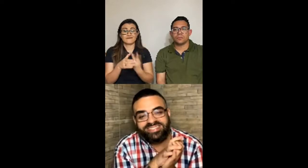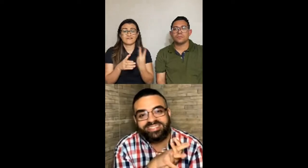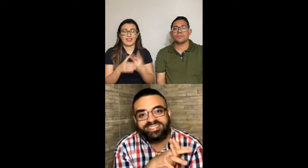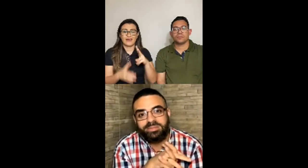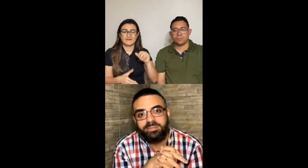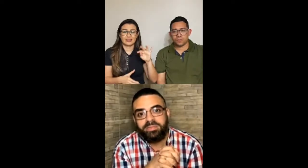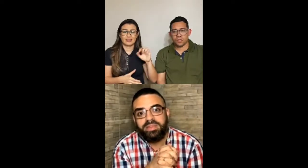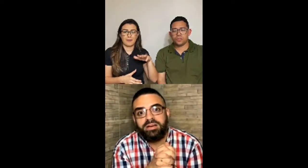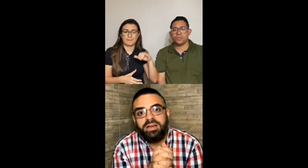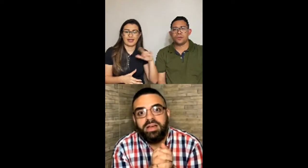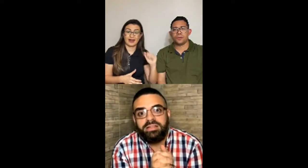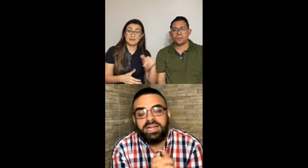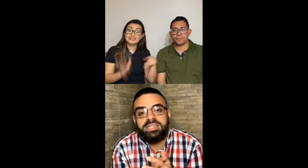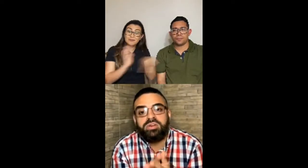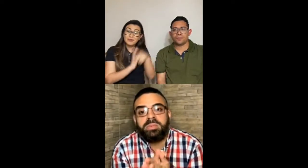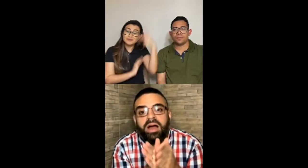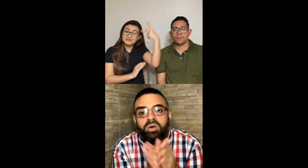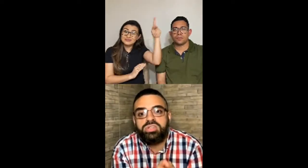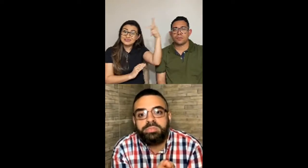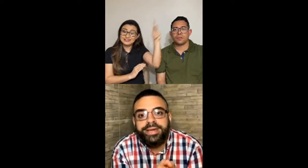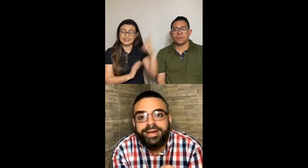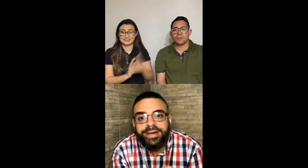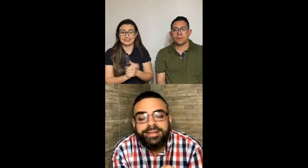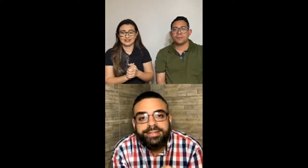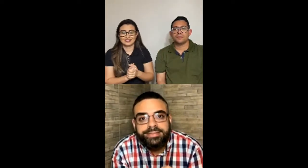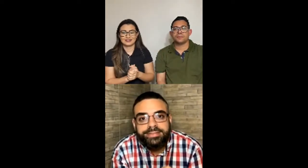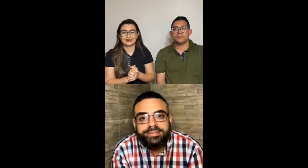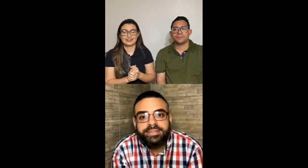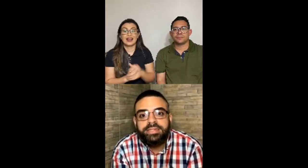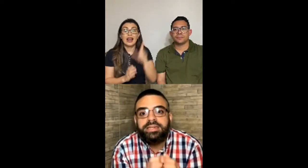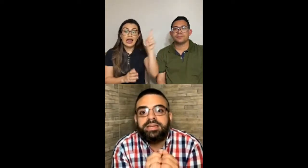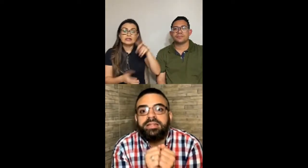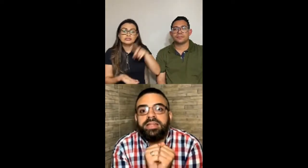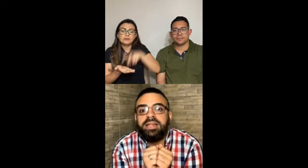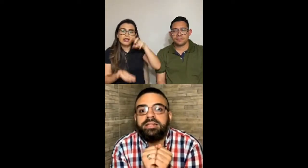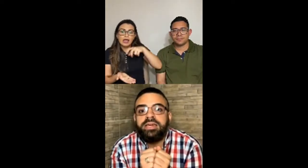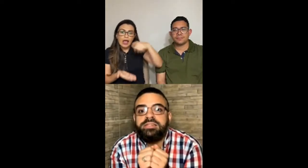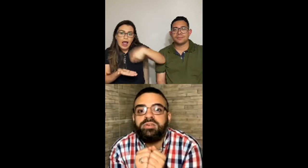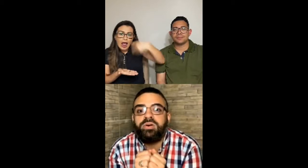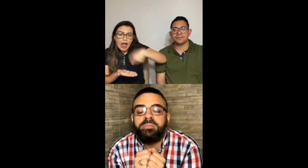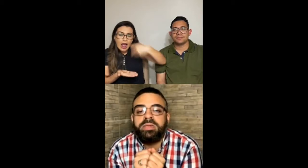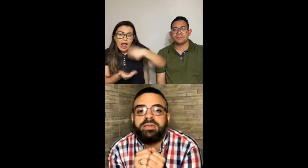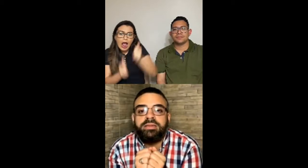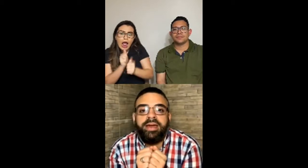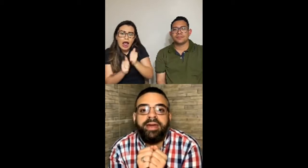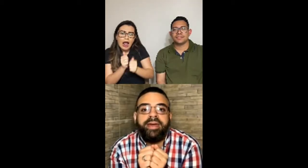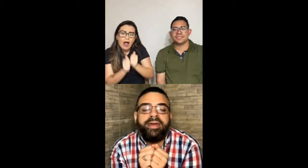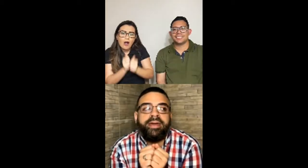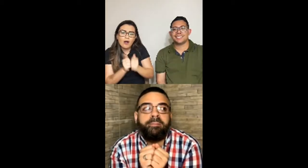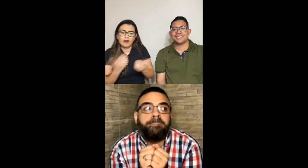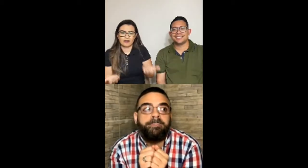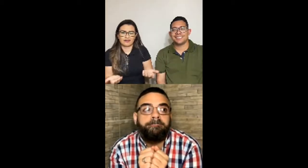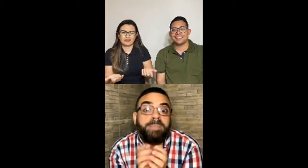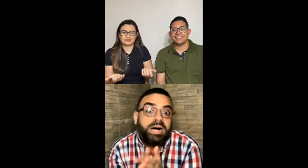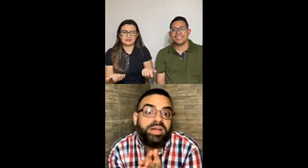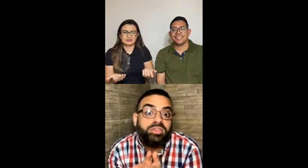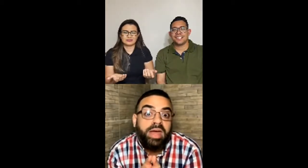muito poucas, mas isso é a nação tailandesa. É assim. Tailandês come arroz de